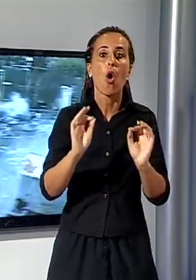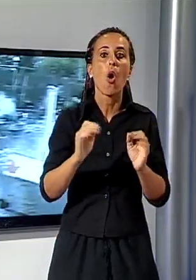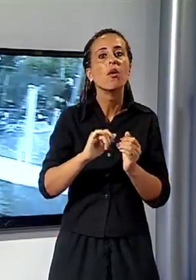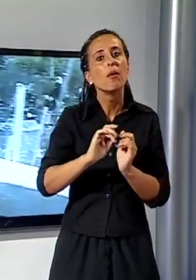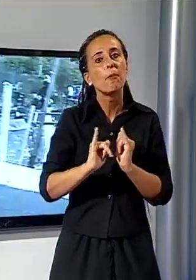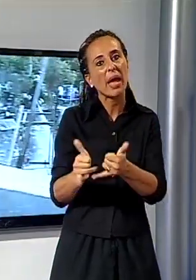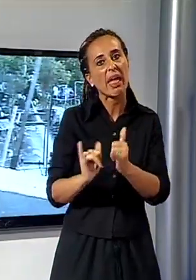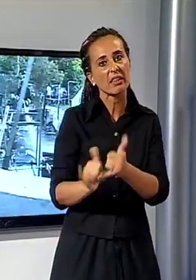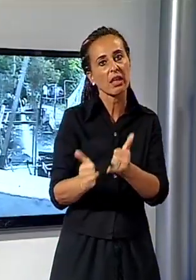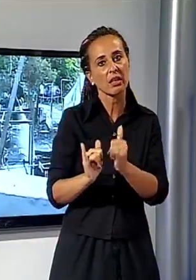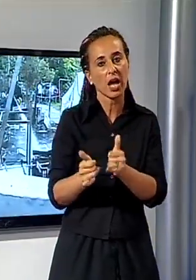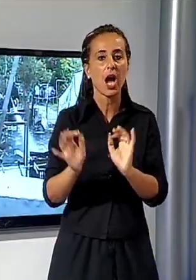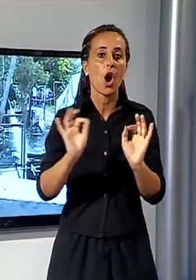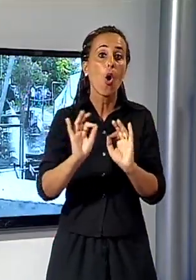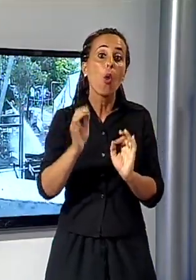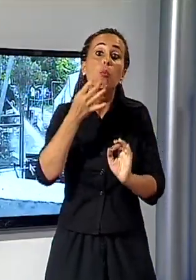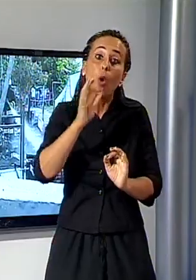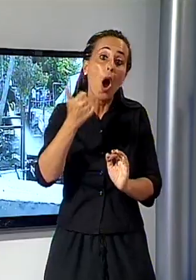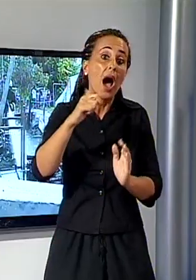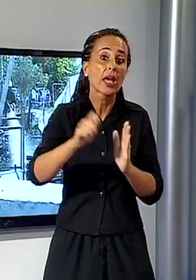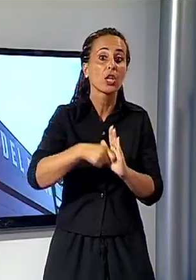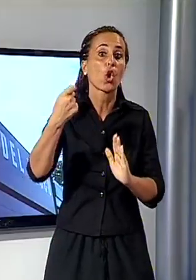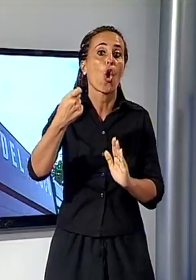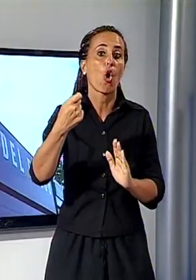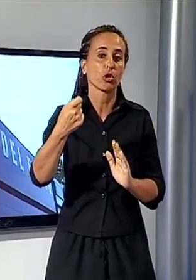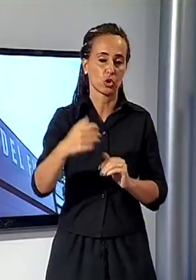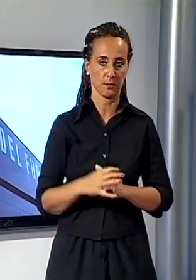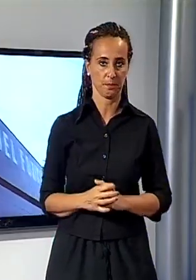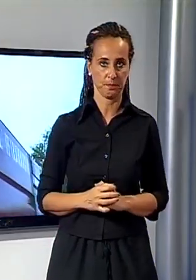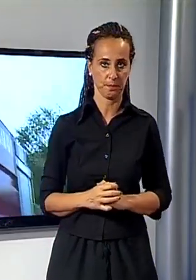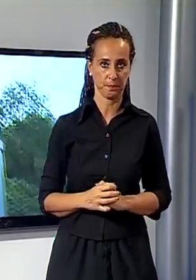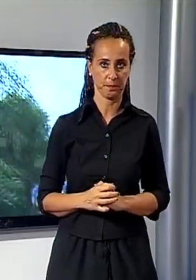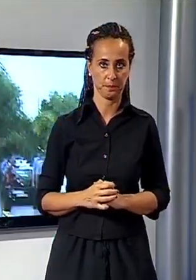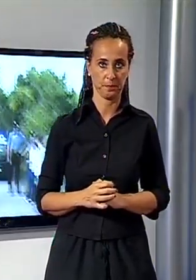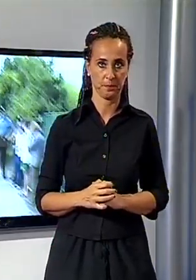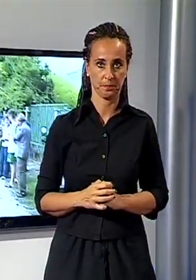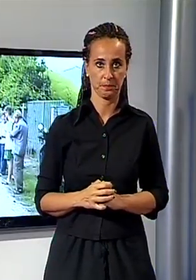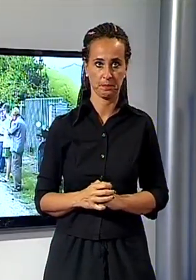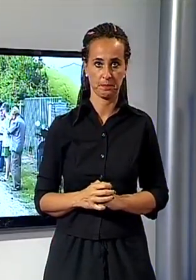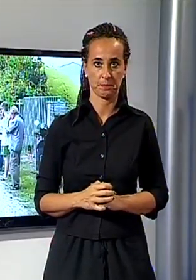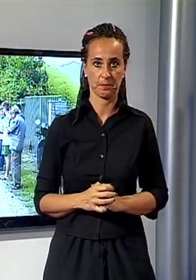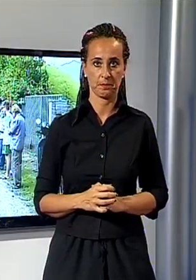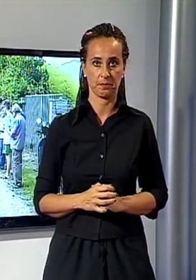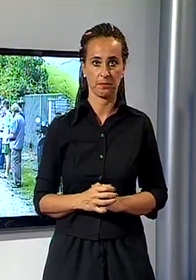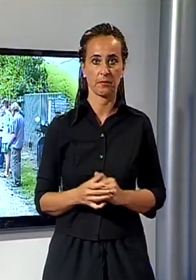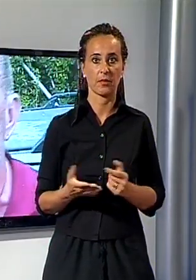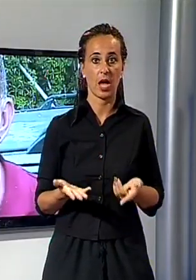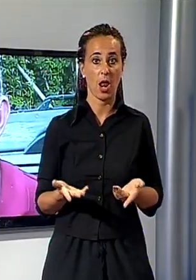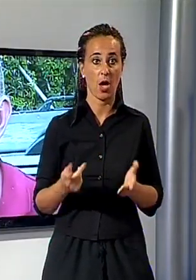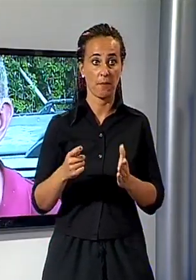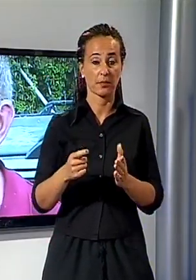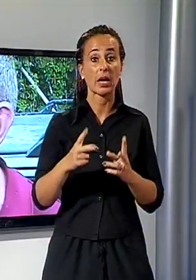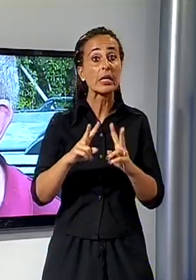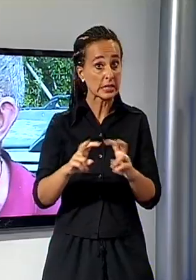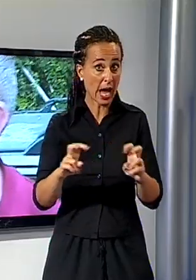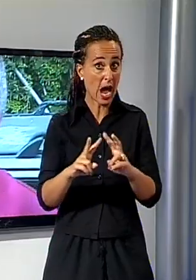serie di cassette in legno dove venivano custodite attrezzi vari. Ho chiamato i miei parenti e hanno detto, oh, dal ponte ci vede una fuata